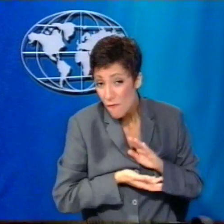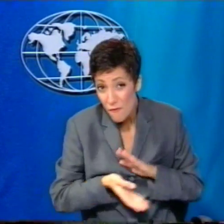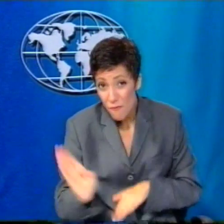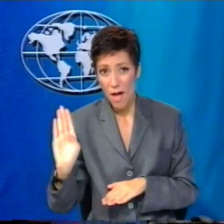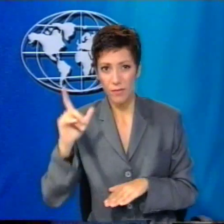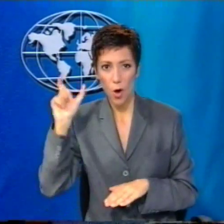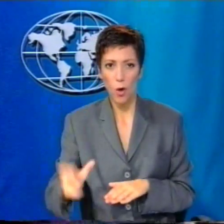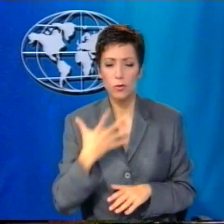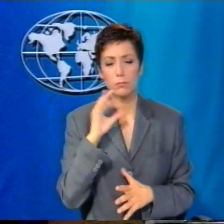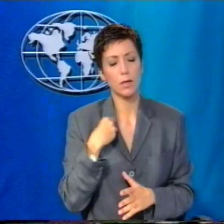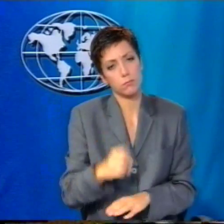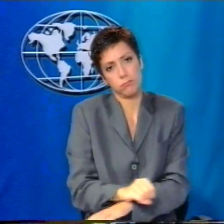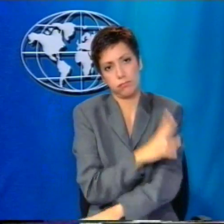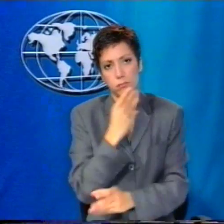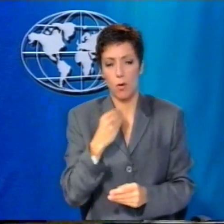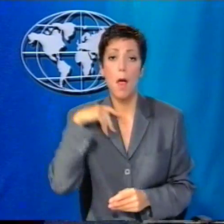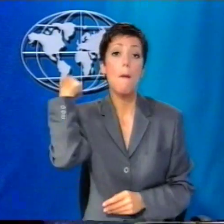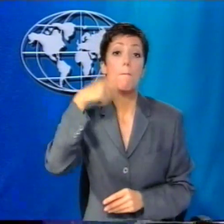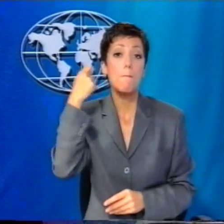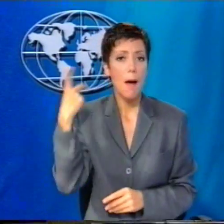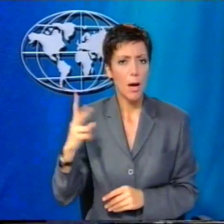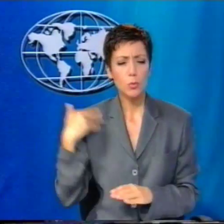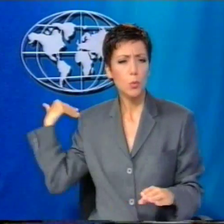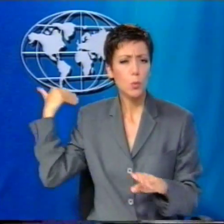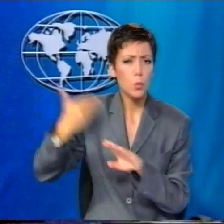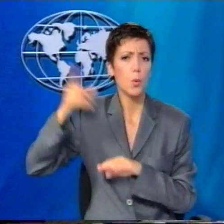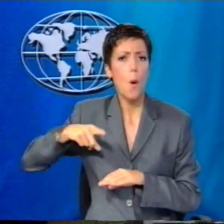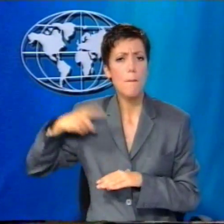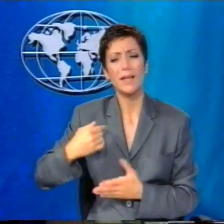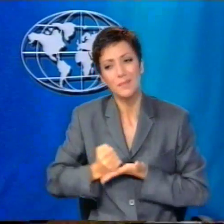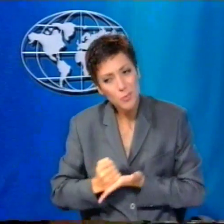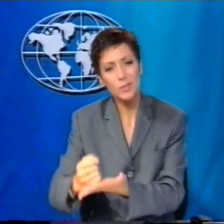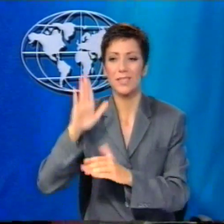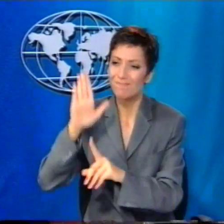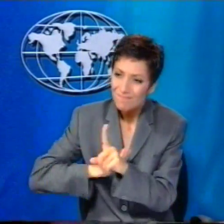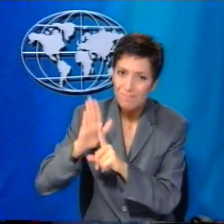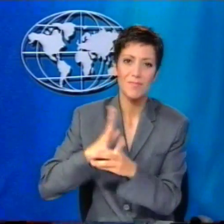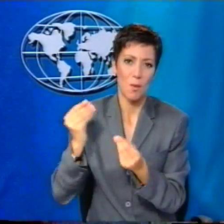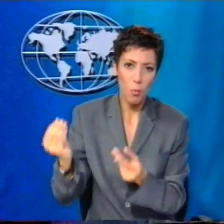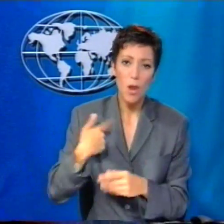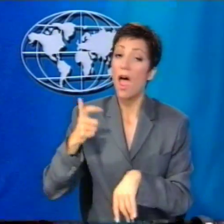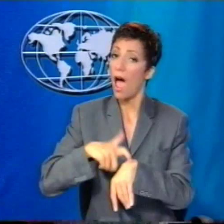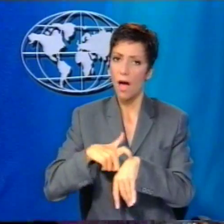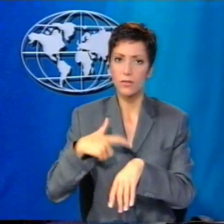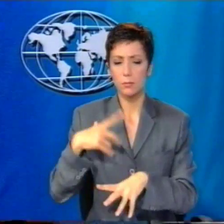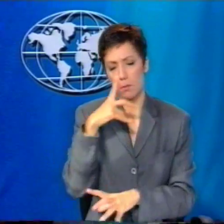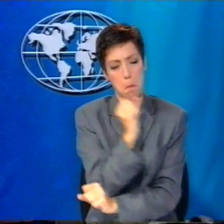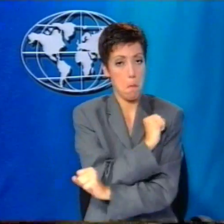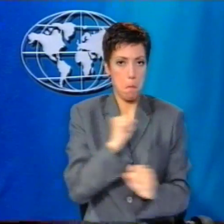ήταν συγκλονιστικές. Η μητέρα του Ευτέρπη, που όλες αυτές τις ημέρες του συμπαραστέκεται, δεν άντεξε και λιποθύμησε μόλις αντίκρισε